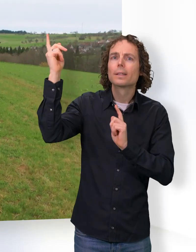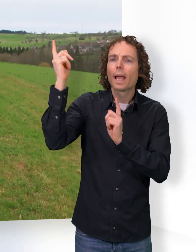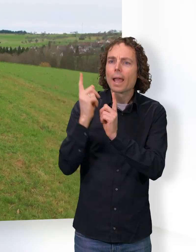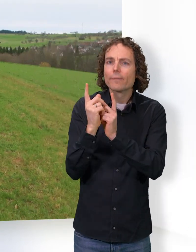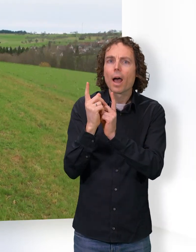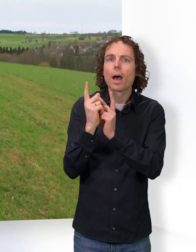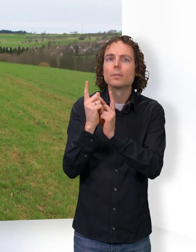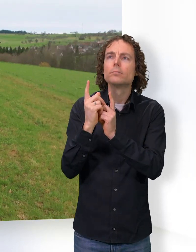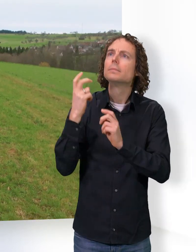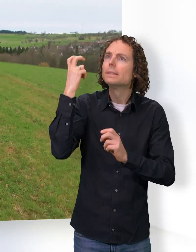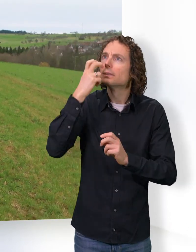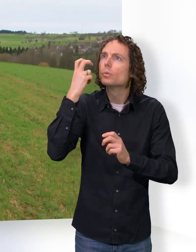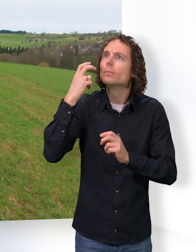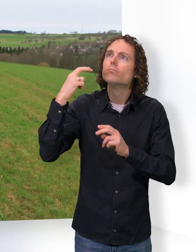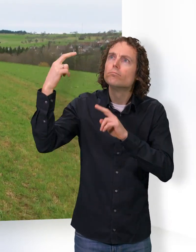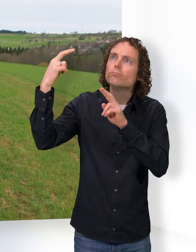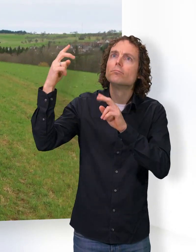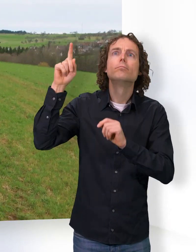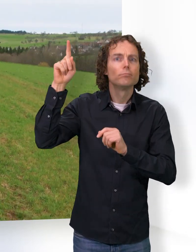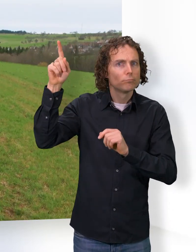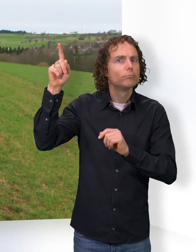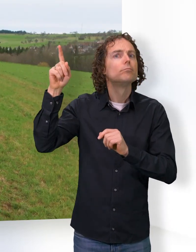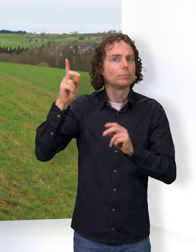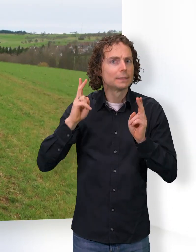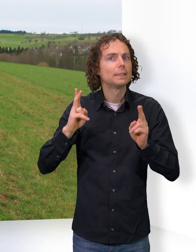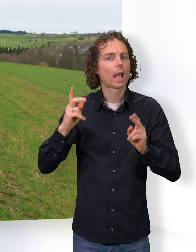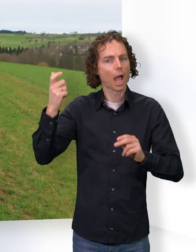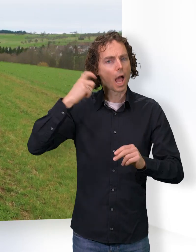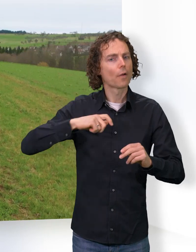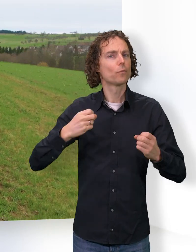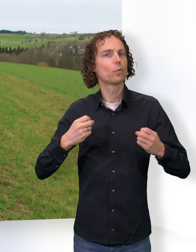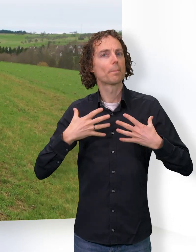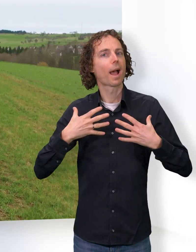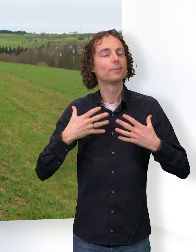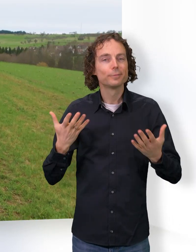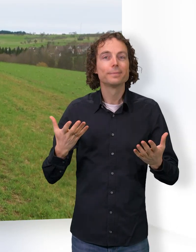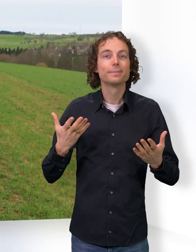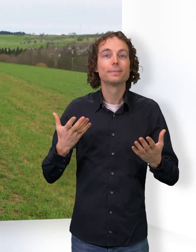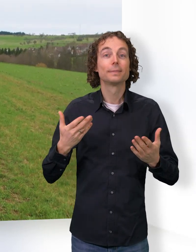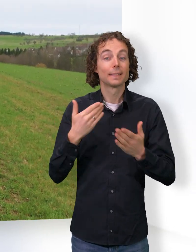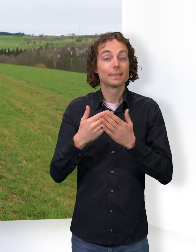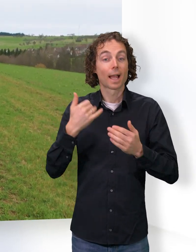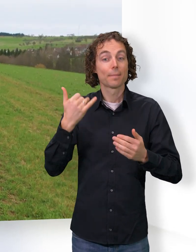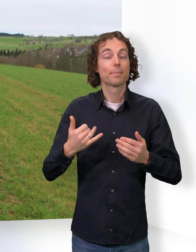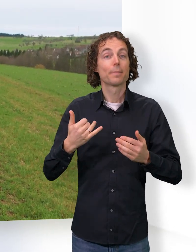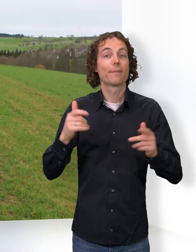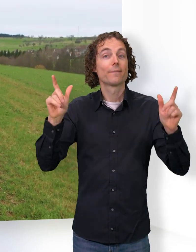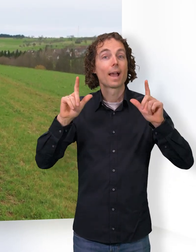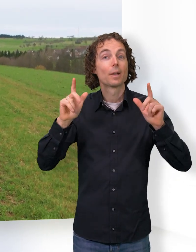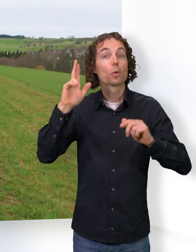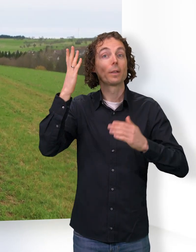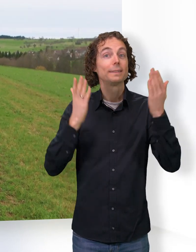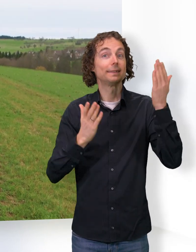suchen. Und ich bin mir sicher, er wird uns überraschen. Und deswegen feiern wir auch hier